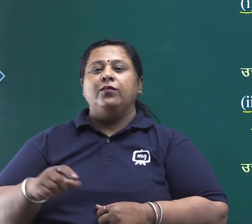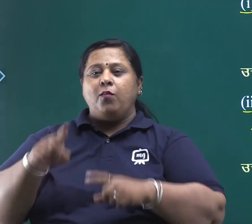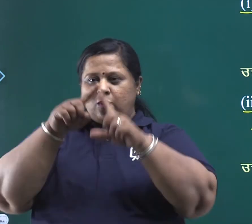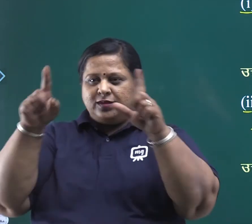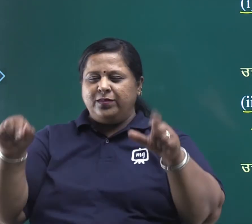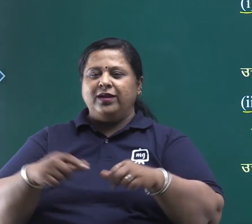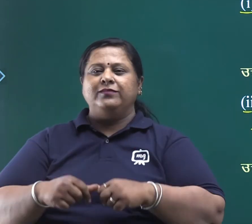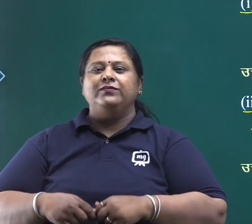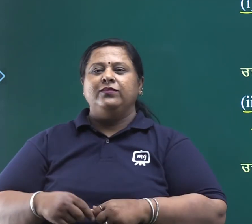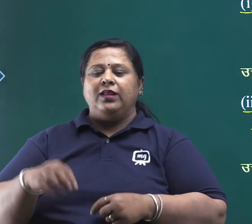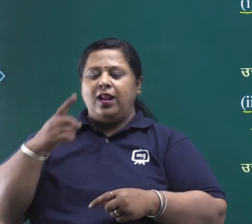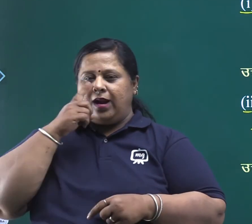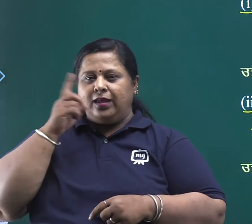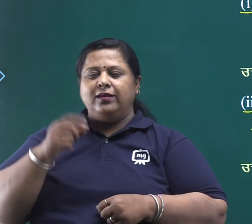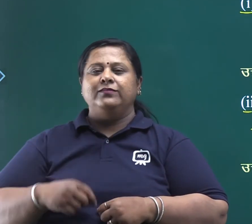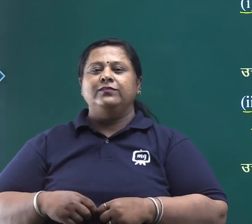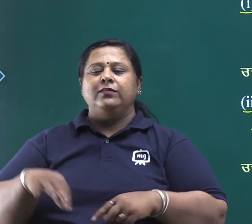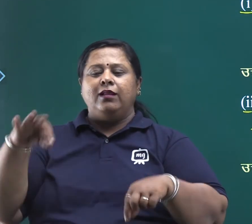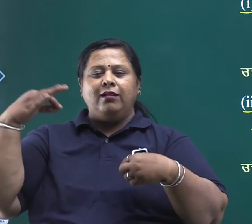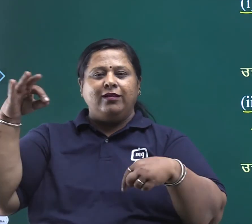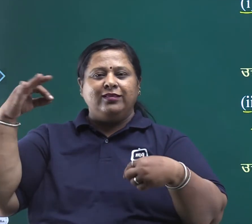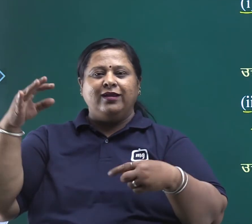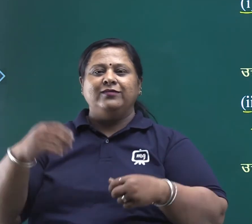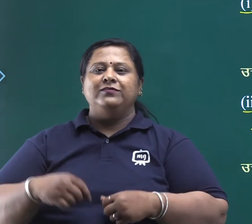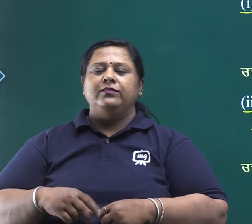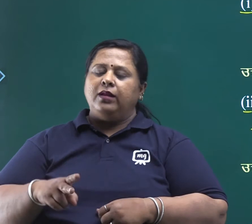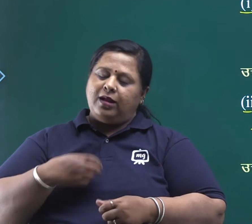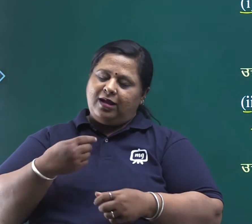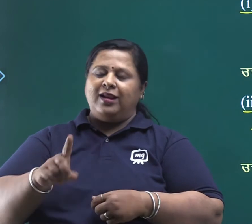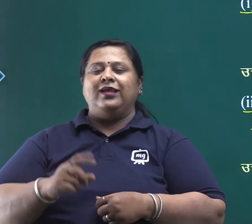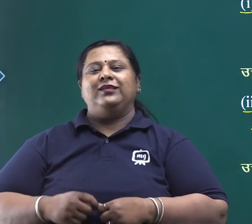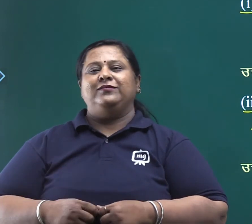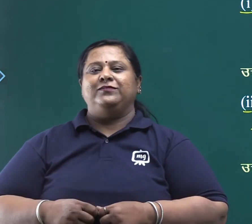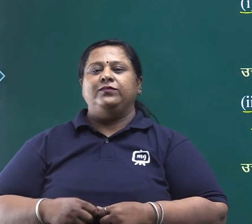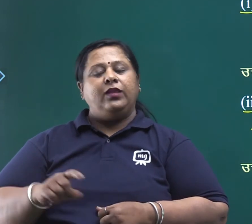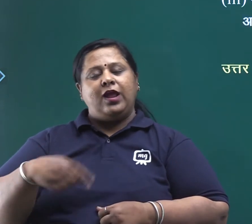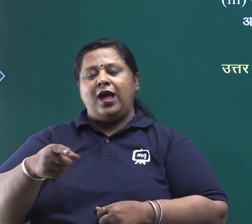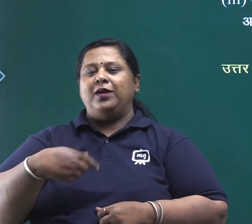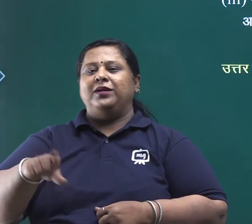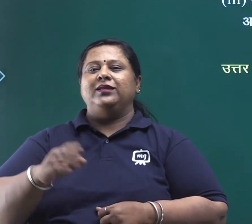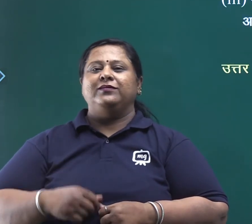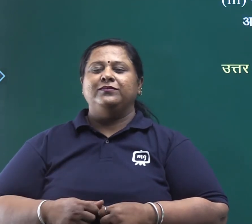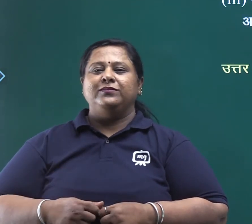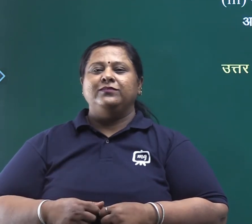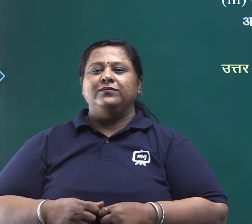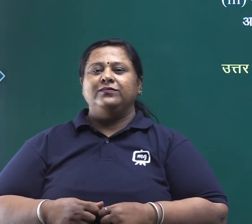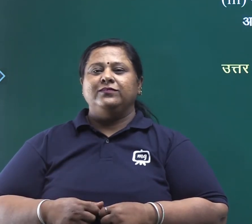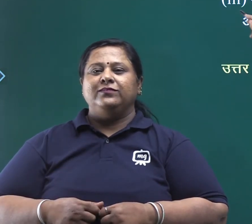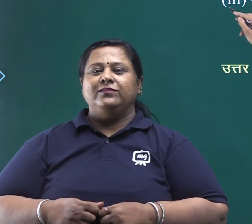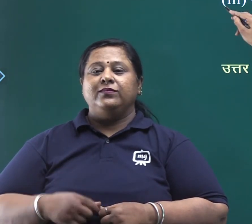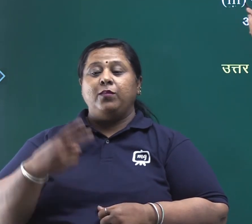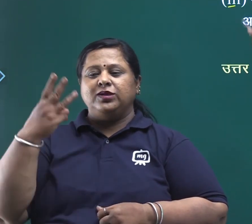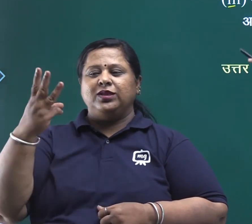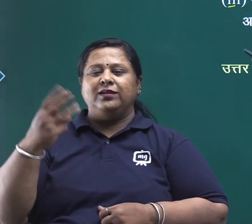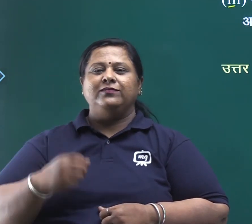पोस्टर में लड़की नृत्य कर रही थी। आगे बढ़ते हैं।